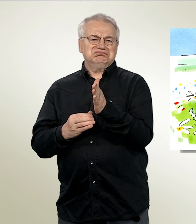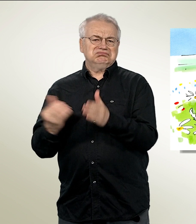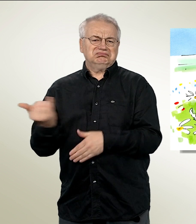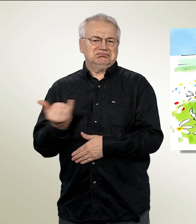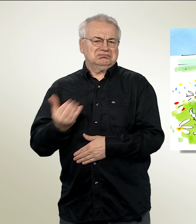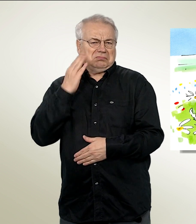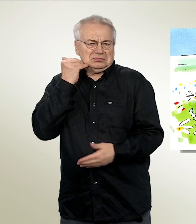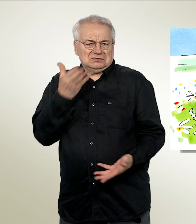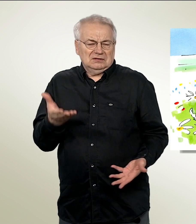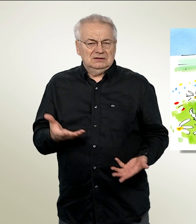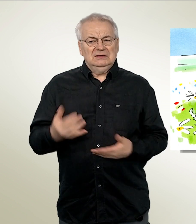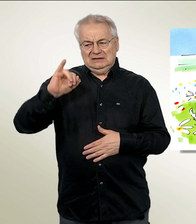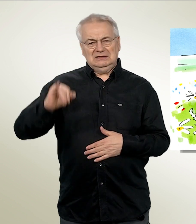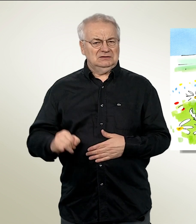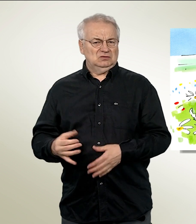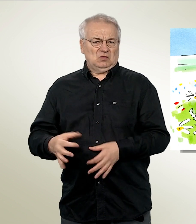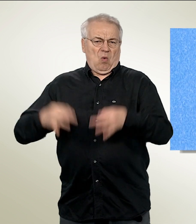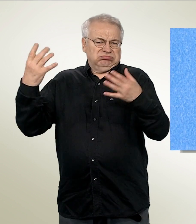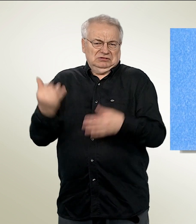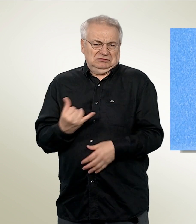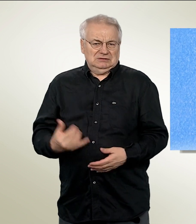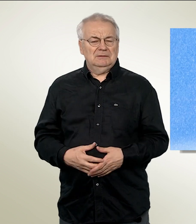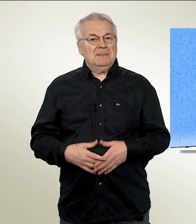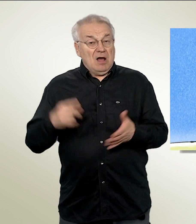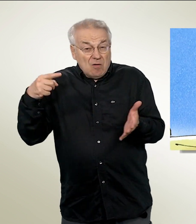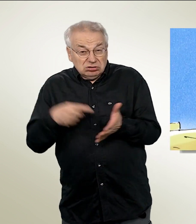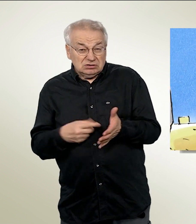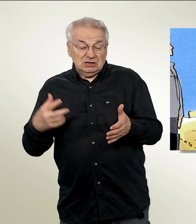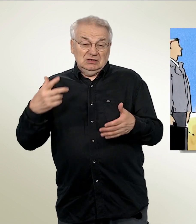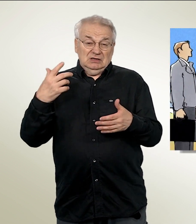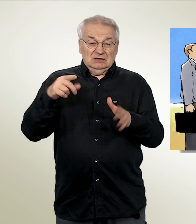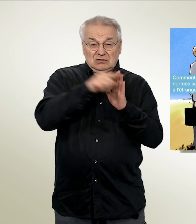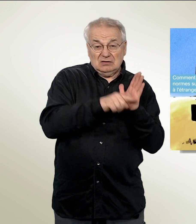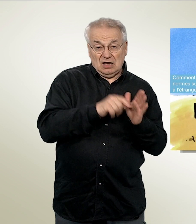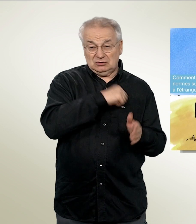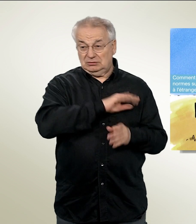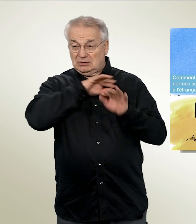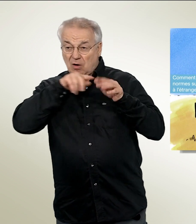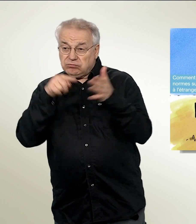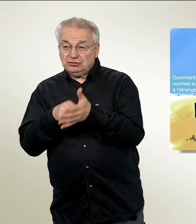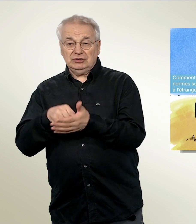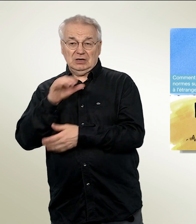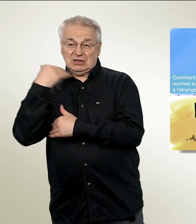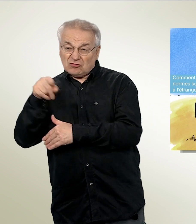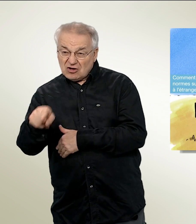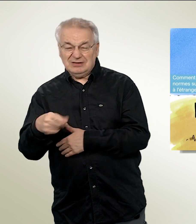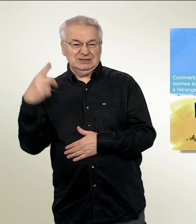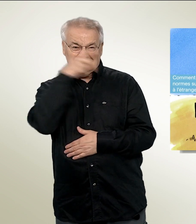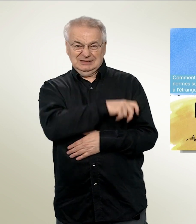nécessaire. L'initiative est donc superflue. Imposer des standards suisses à l'étranger serait en outre difficile. Les normes en question pourraient